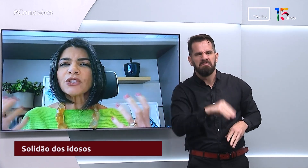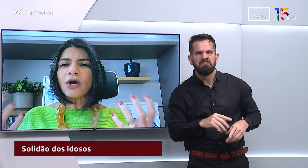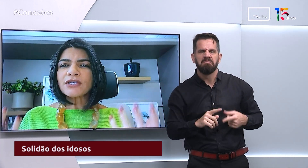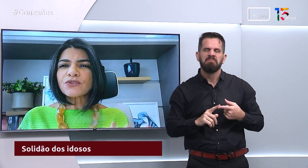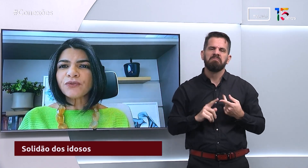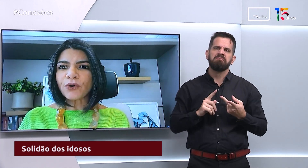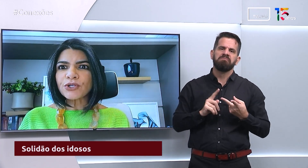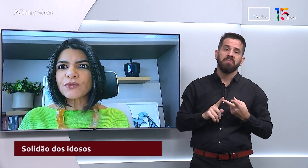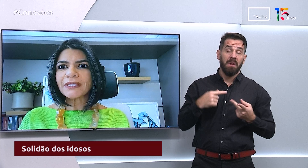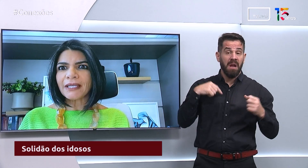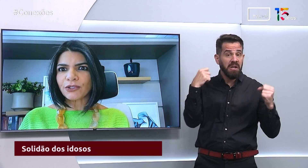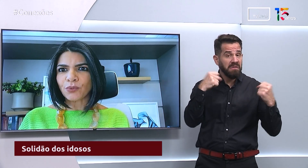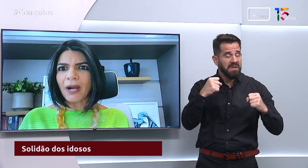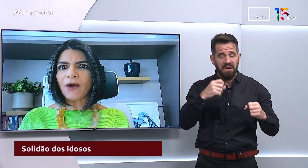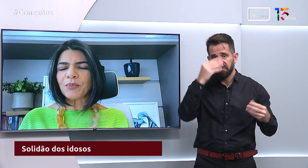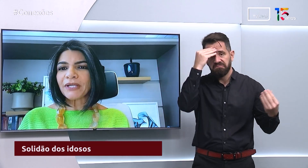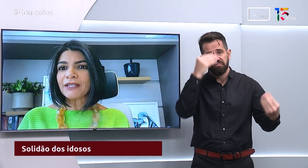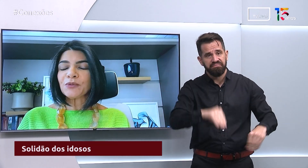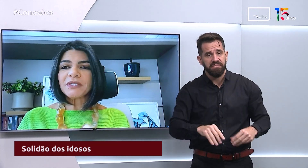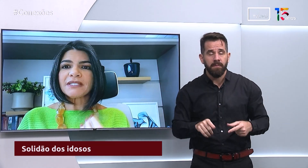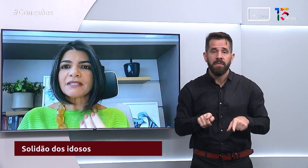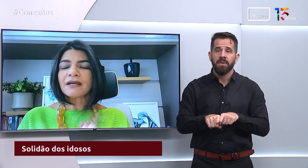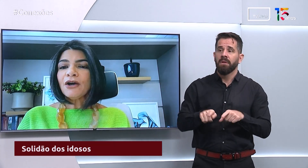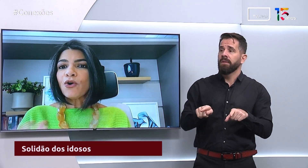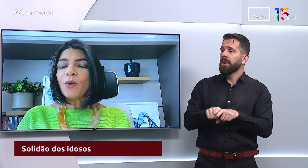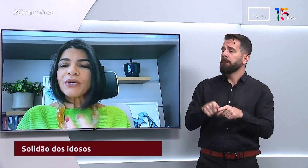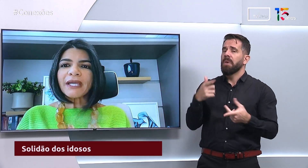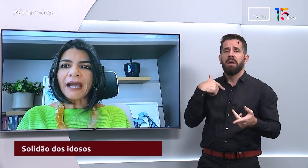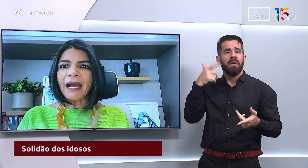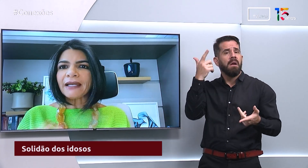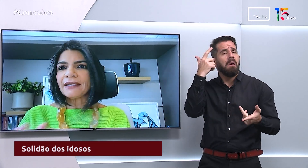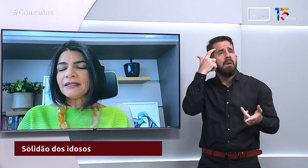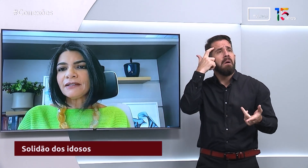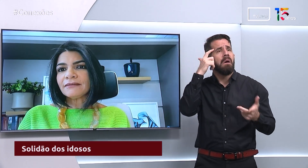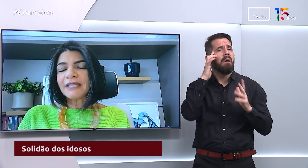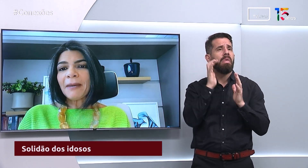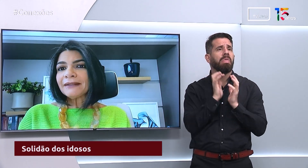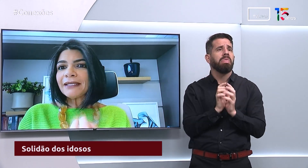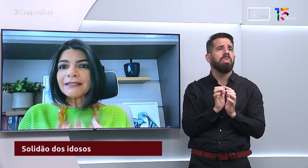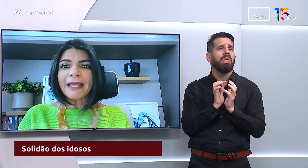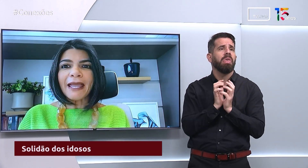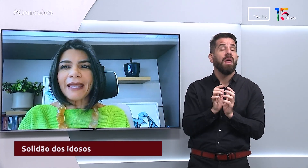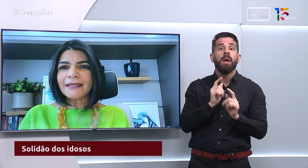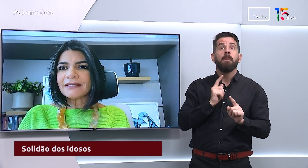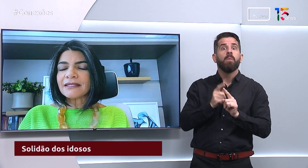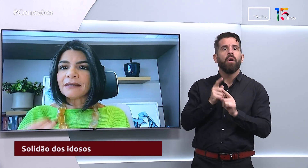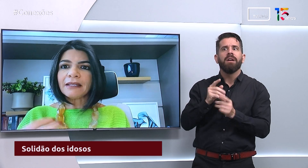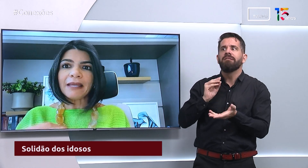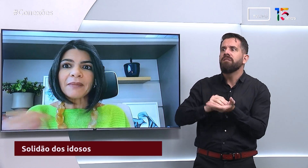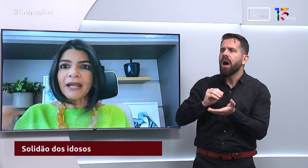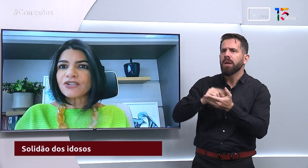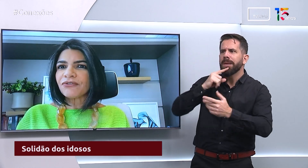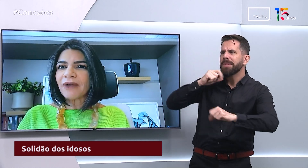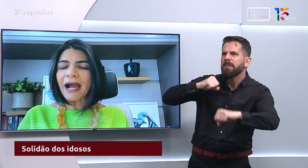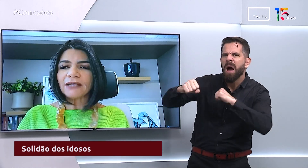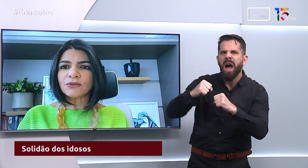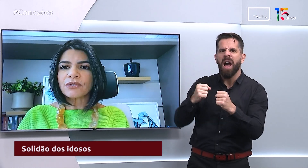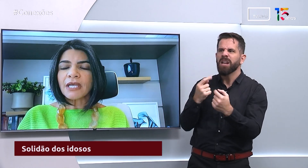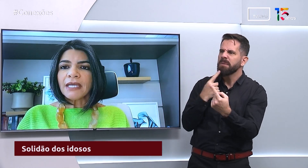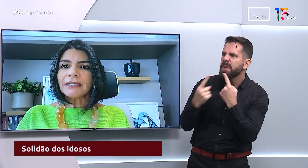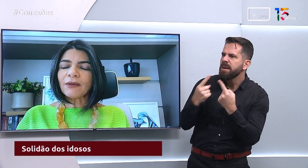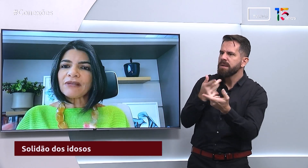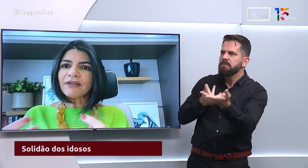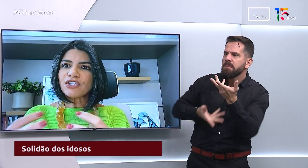um menor esforço intelectual, porque ela não precisa comunicar e debater ideias e lembrar de